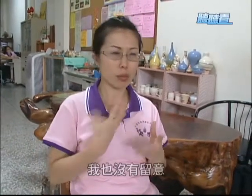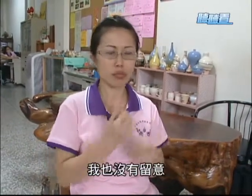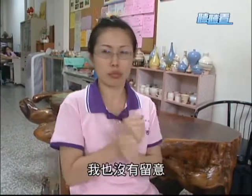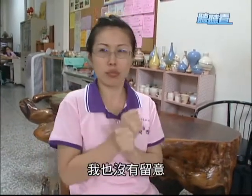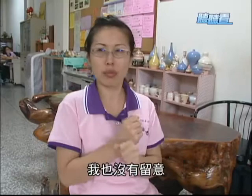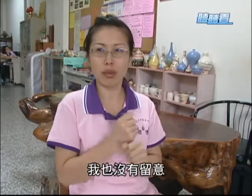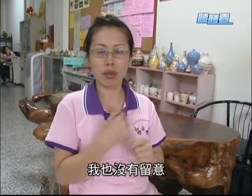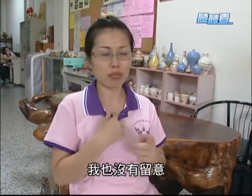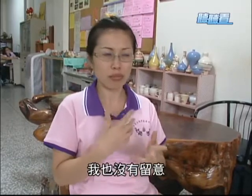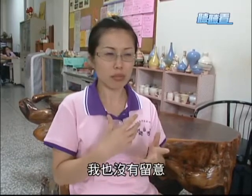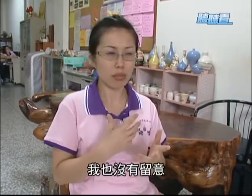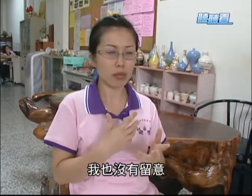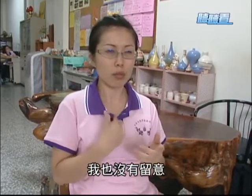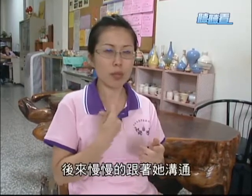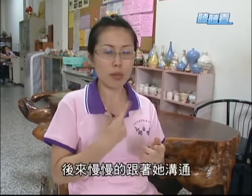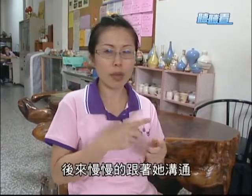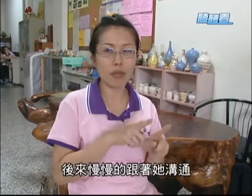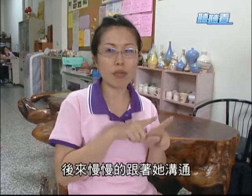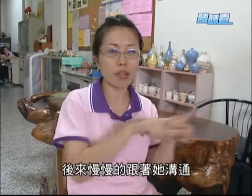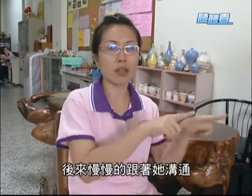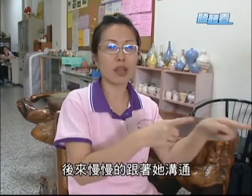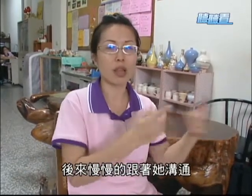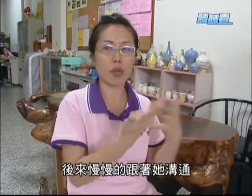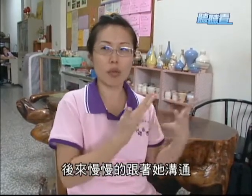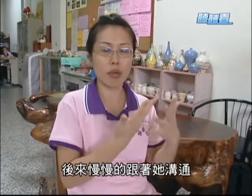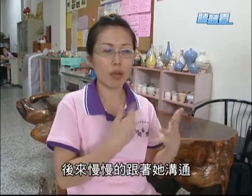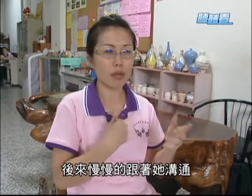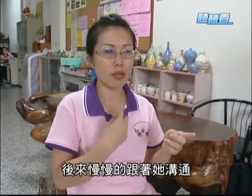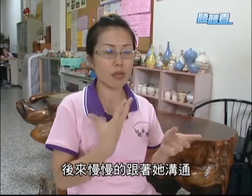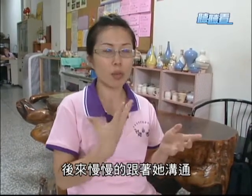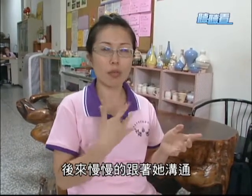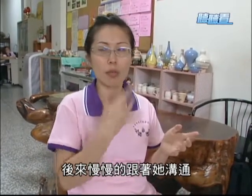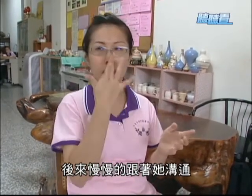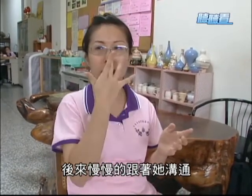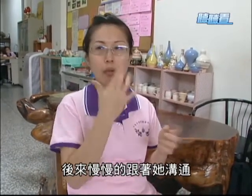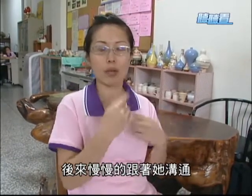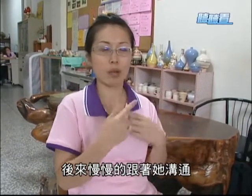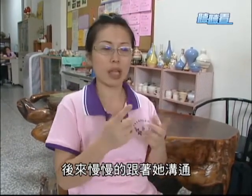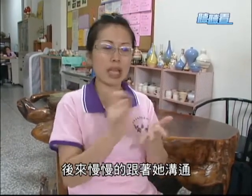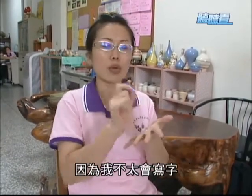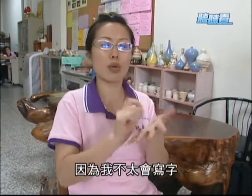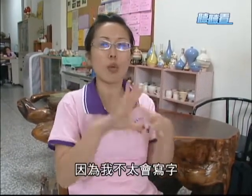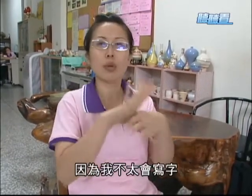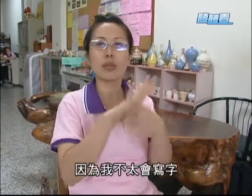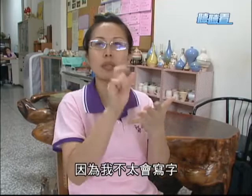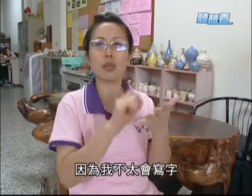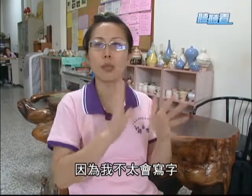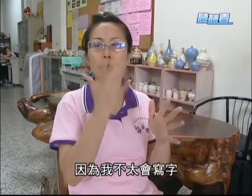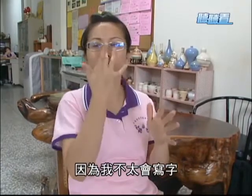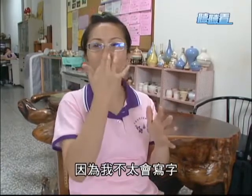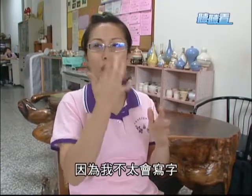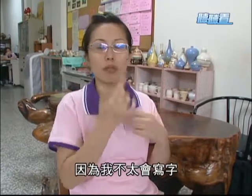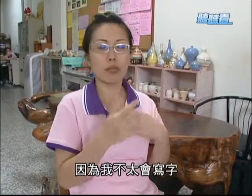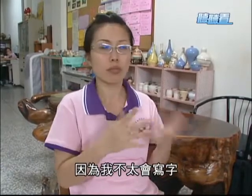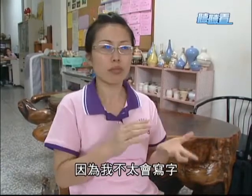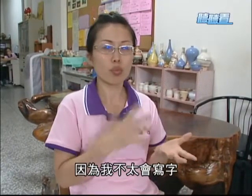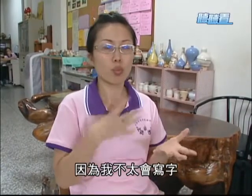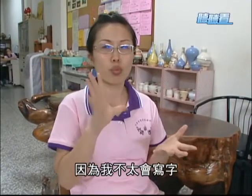有留意，后来慢慢的跟着他沟通，因为我不太会写字，有时